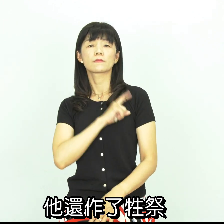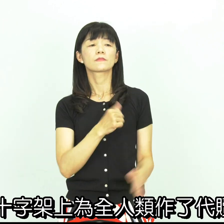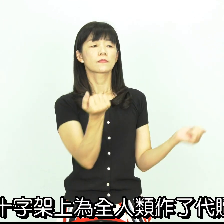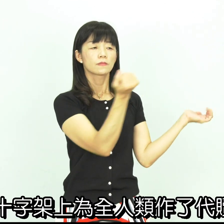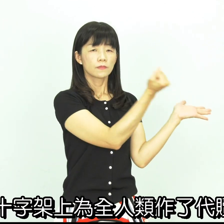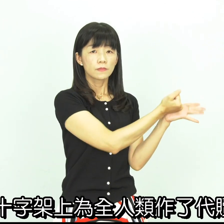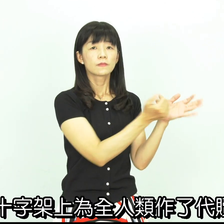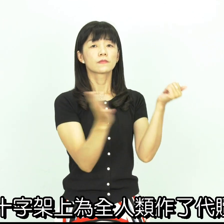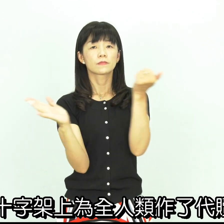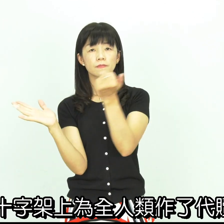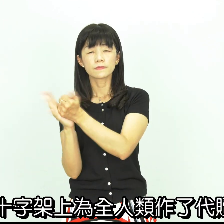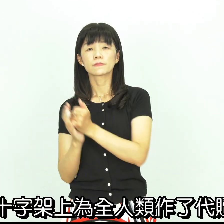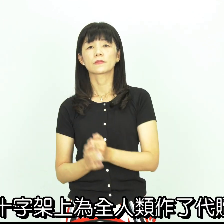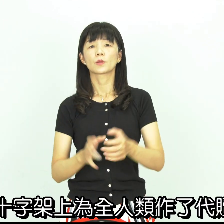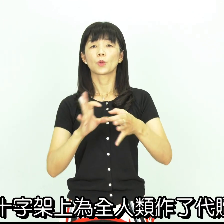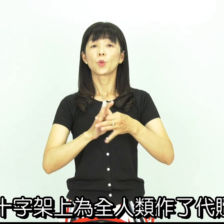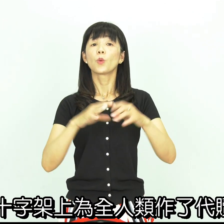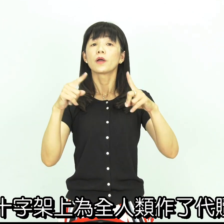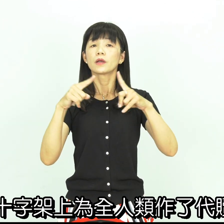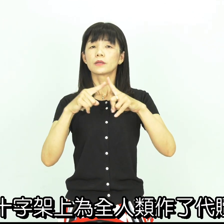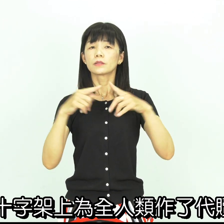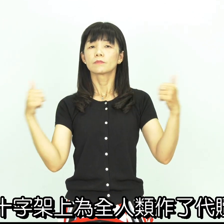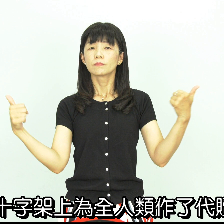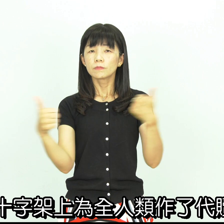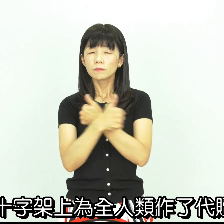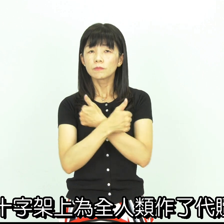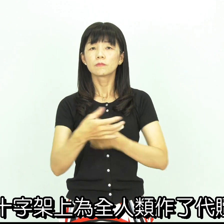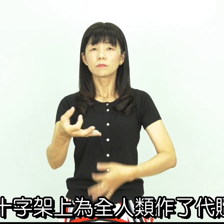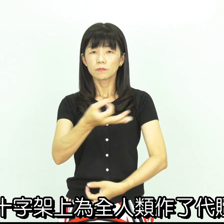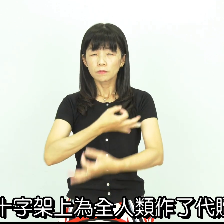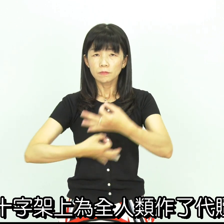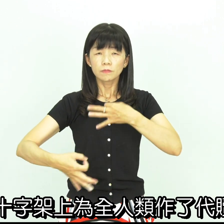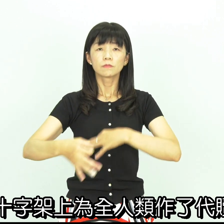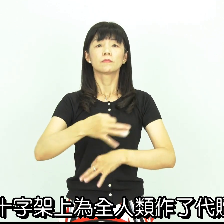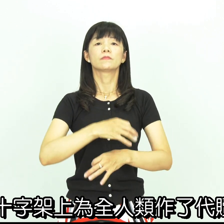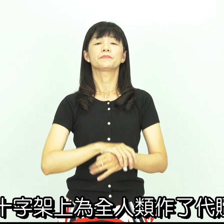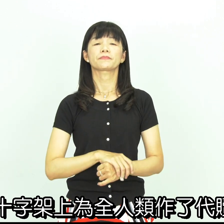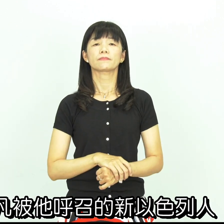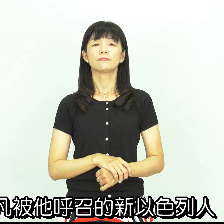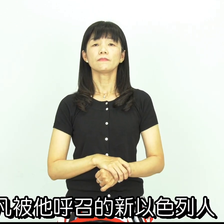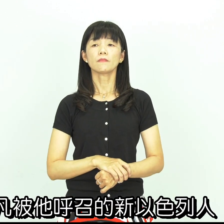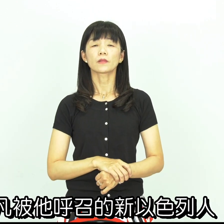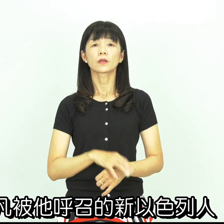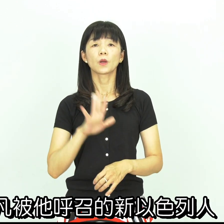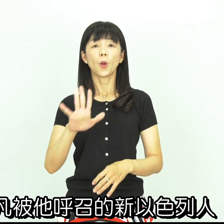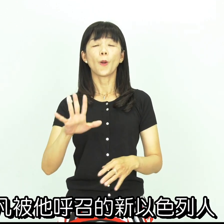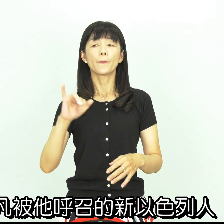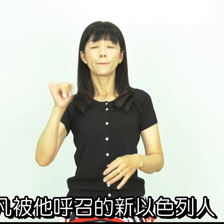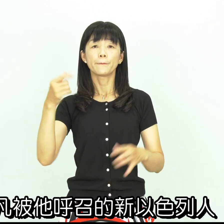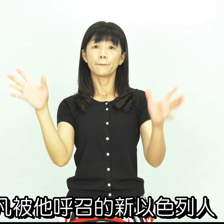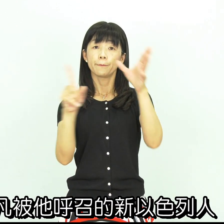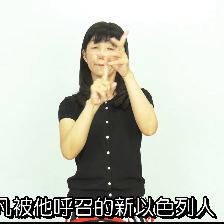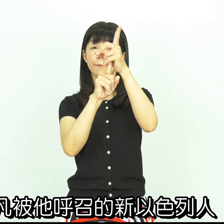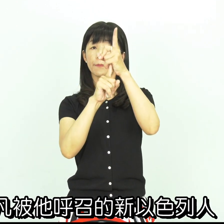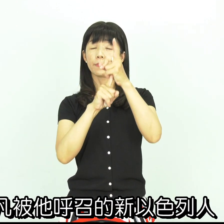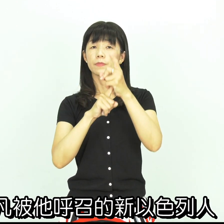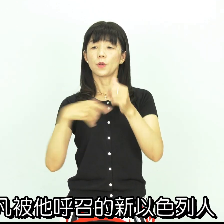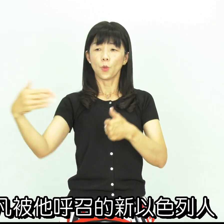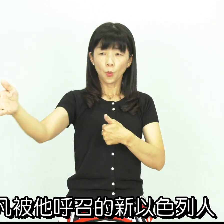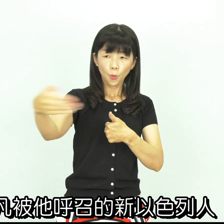在十字架上为全人类做了代赎。凡被他呼召的新以色列